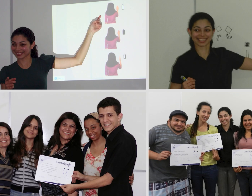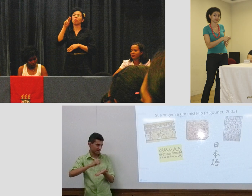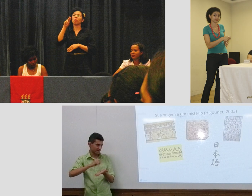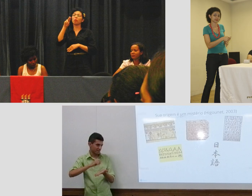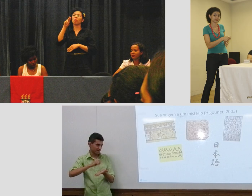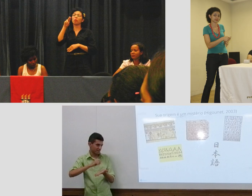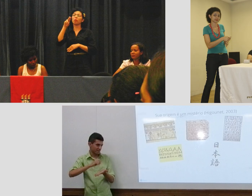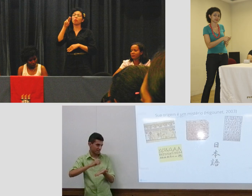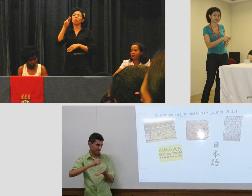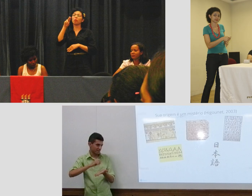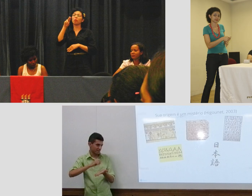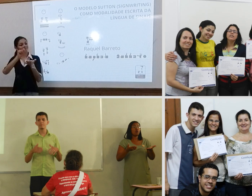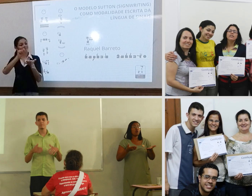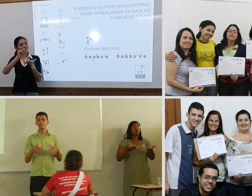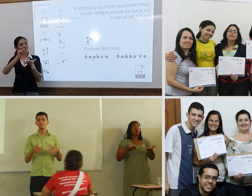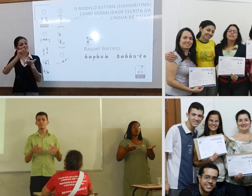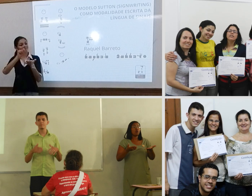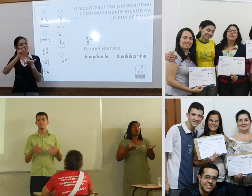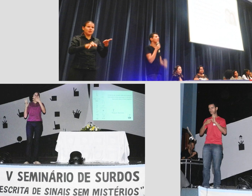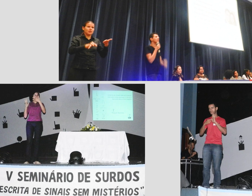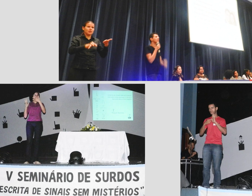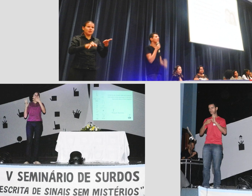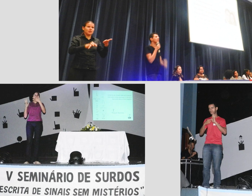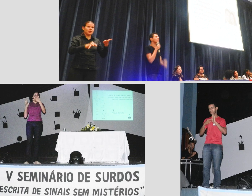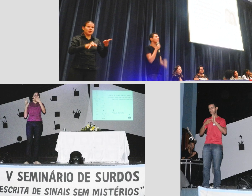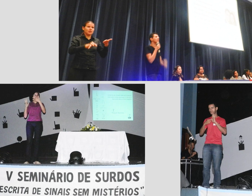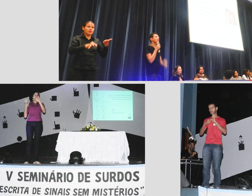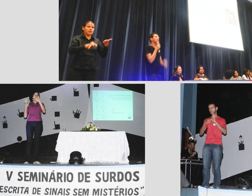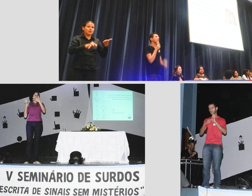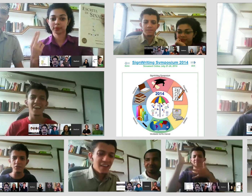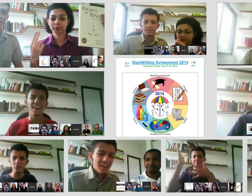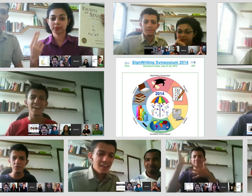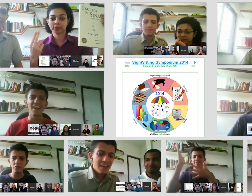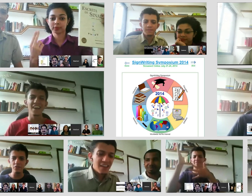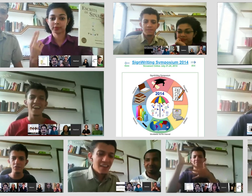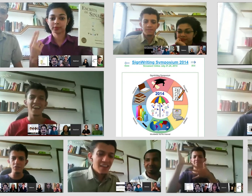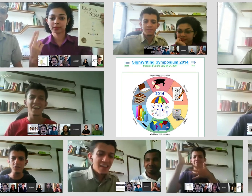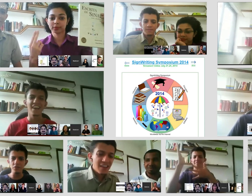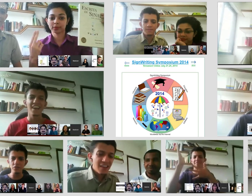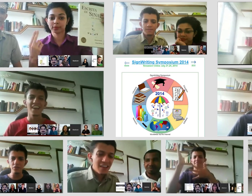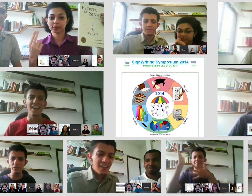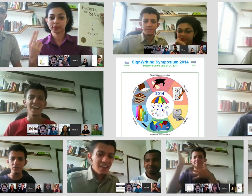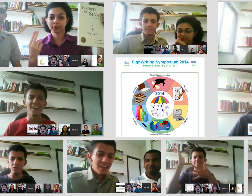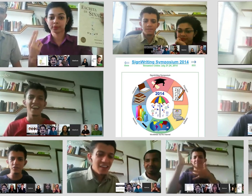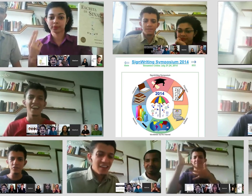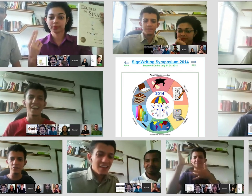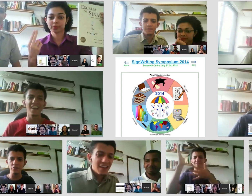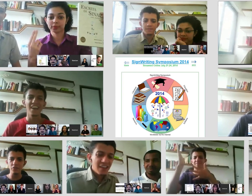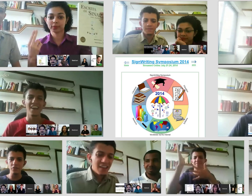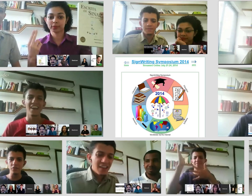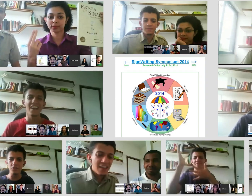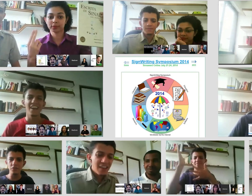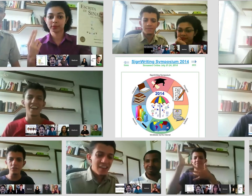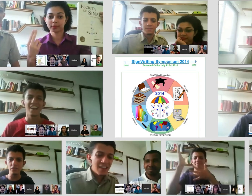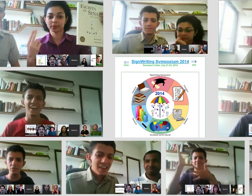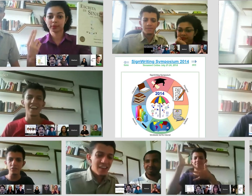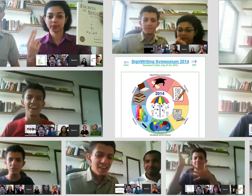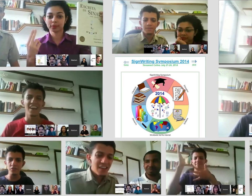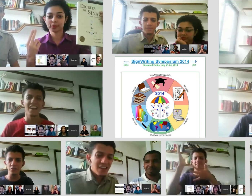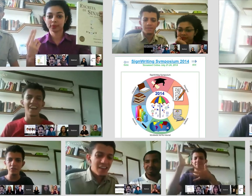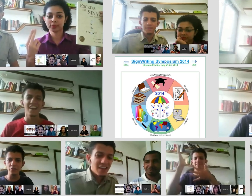palestras, oficinas, cursos, fizemos muitas viagens. Nós coordenamos e